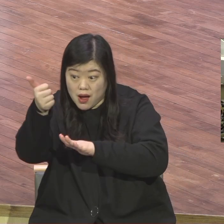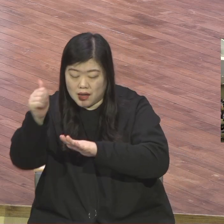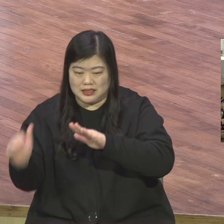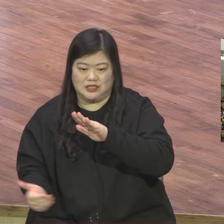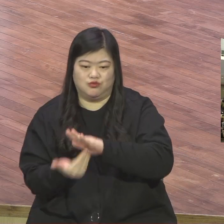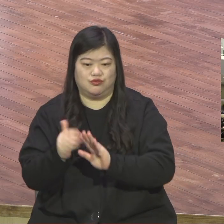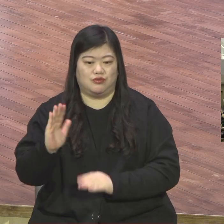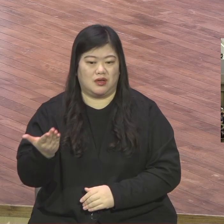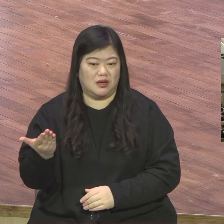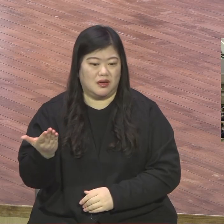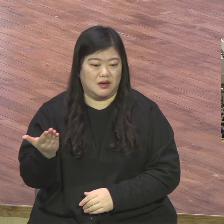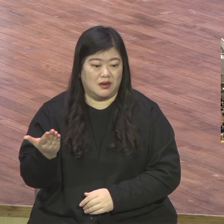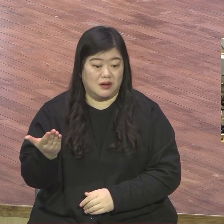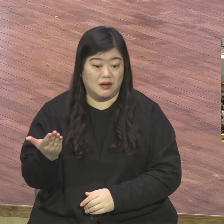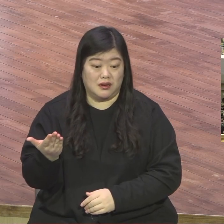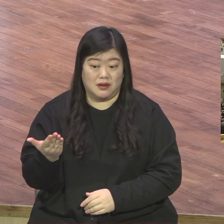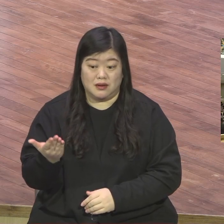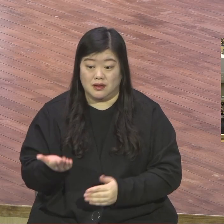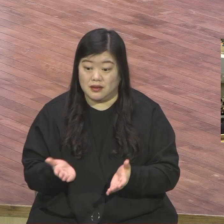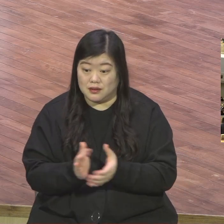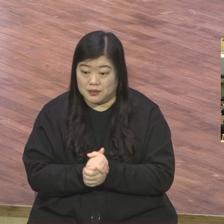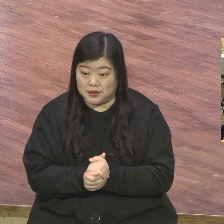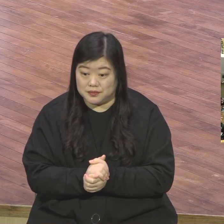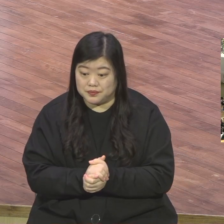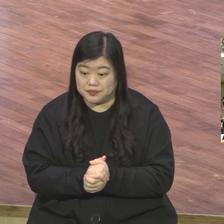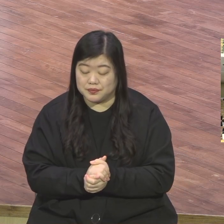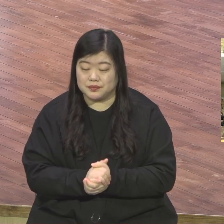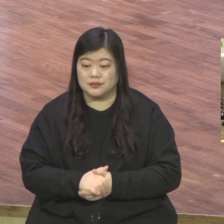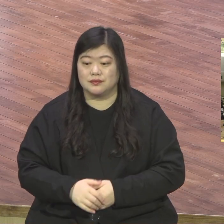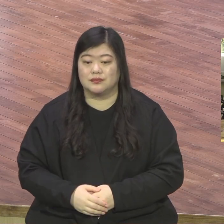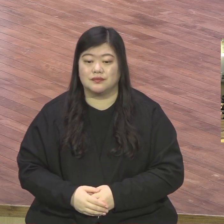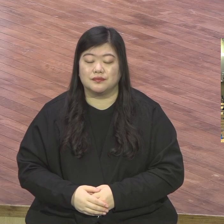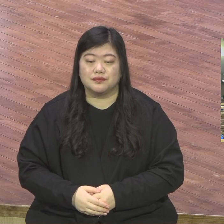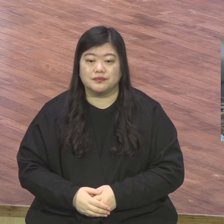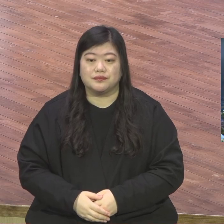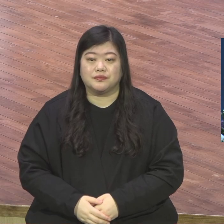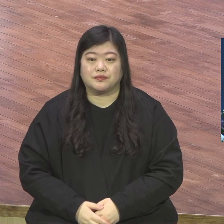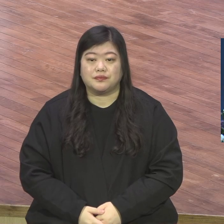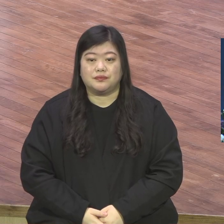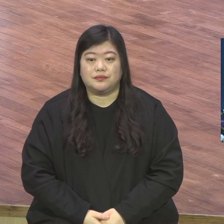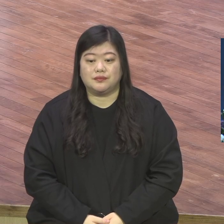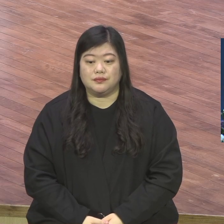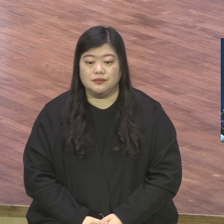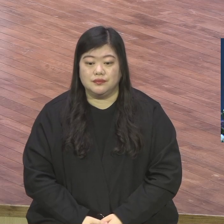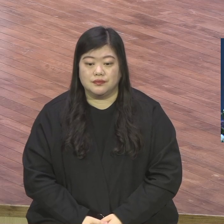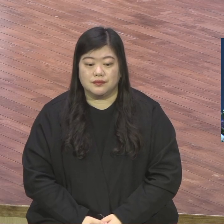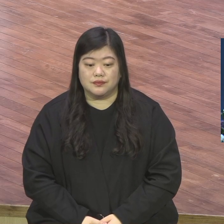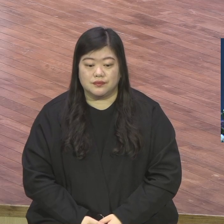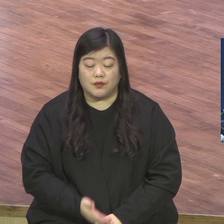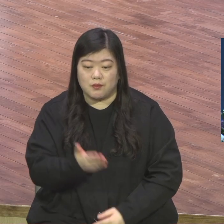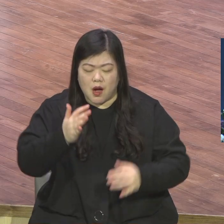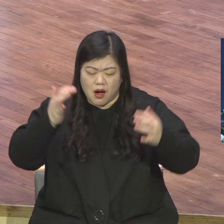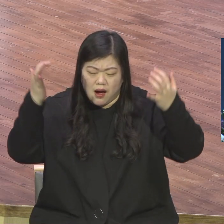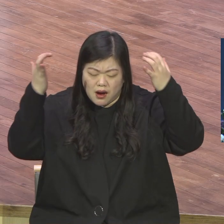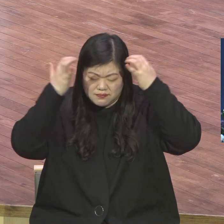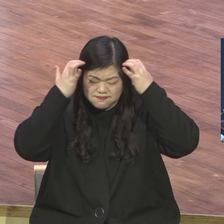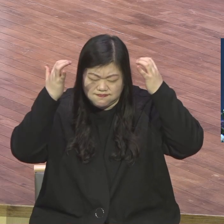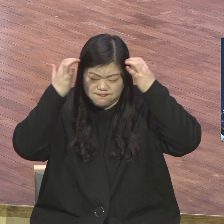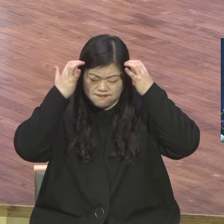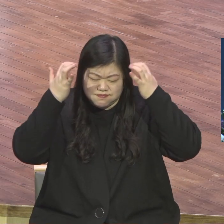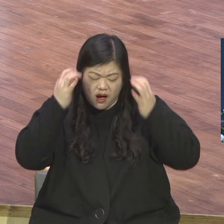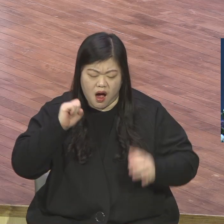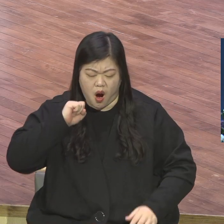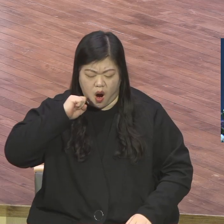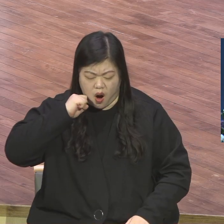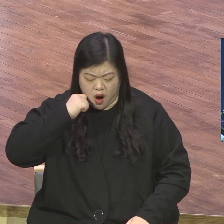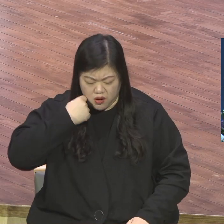알미로다. 그렇게 말씀을 하셨습니다. 우리가 환난 중에도 어려움